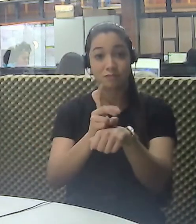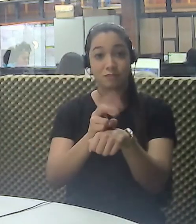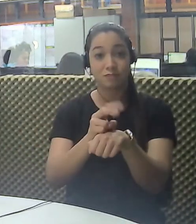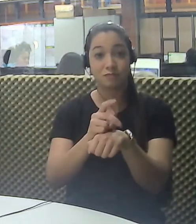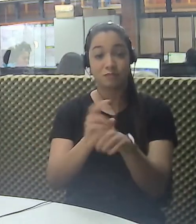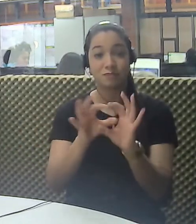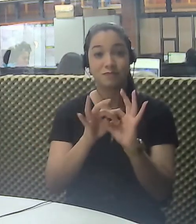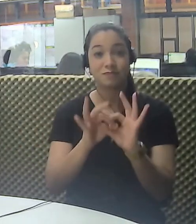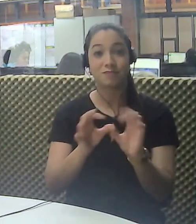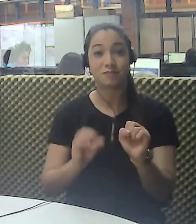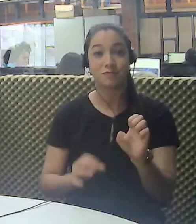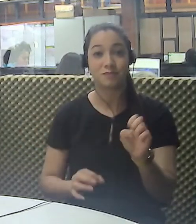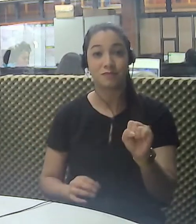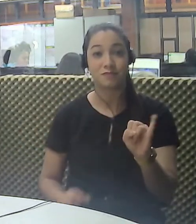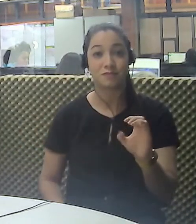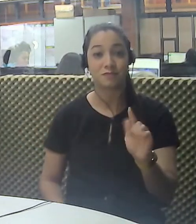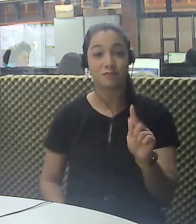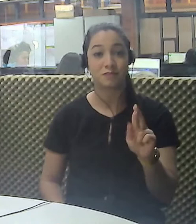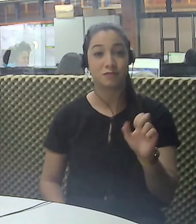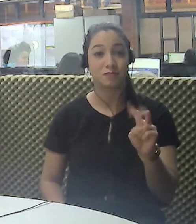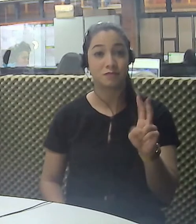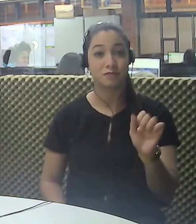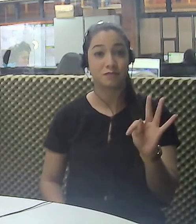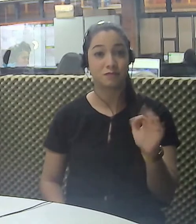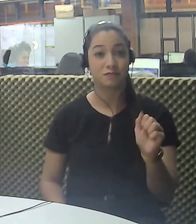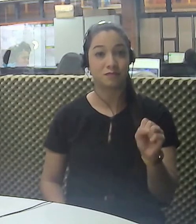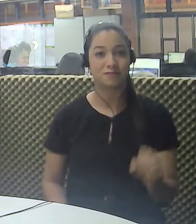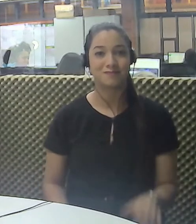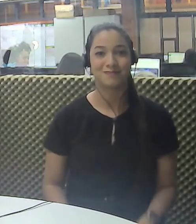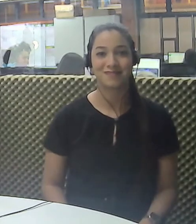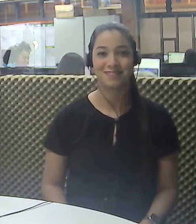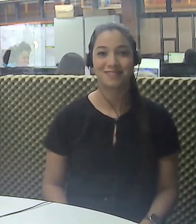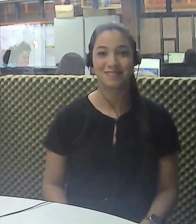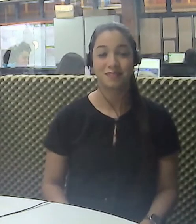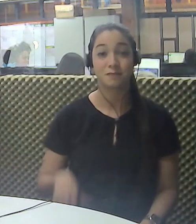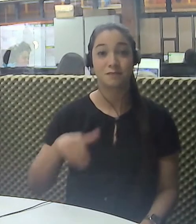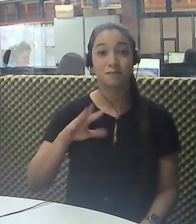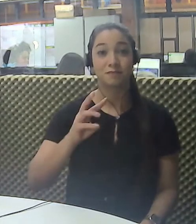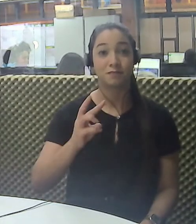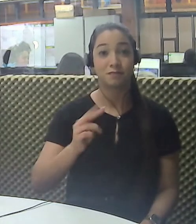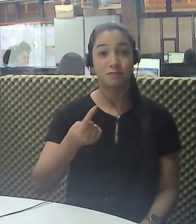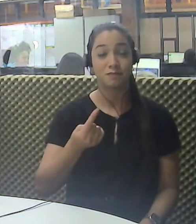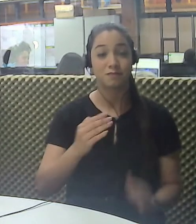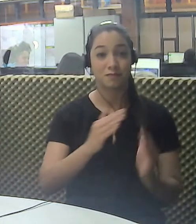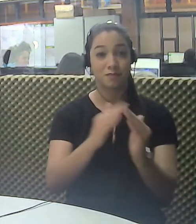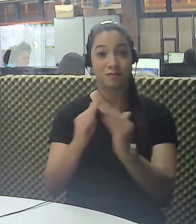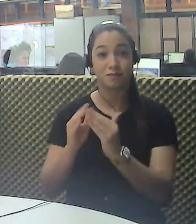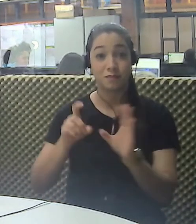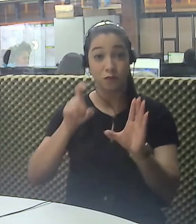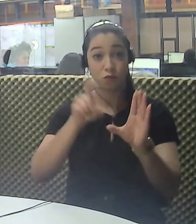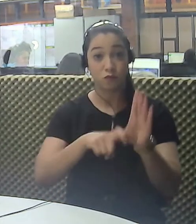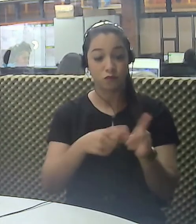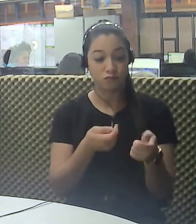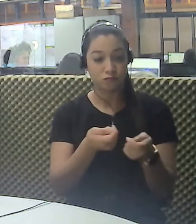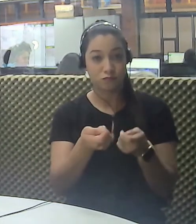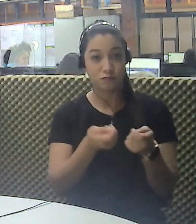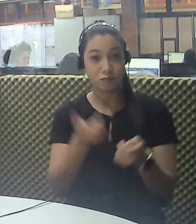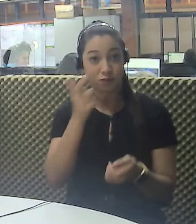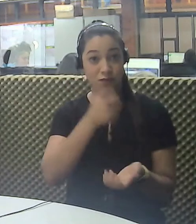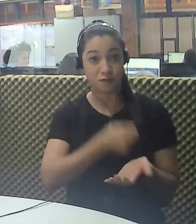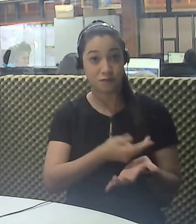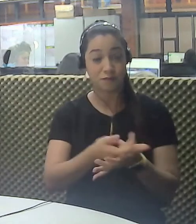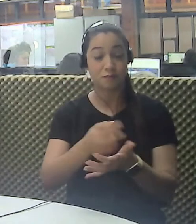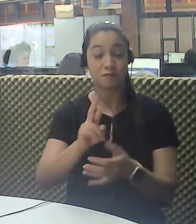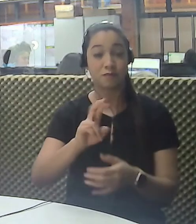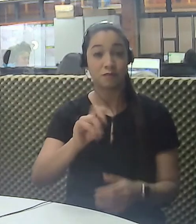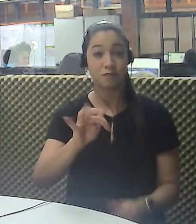em parceria com o SESI Gravataz. Mais de 3 mil imóveis já tiveram seus débitos negociados por meio de refim